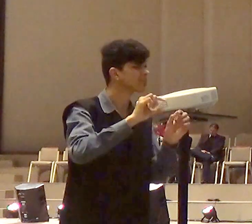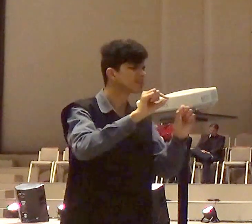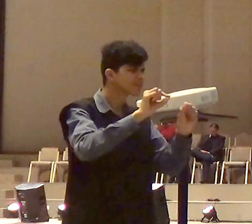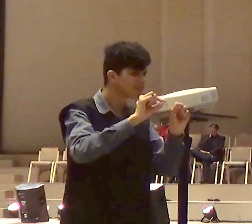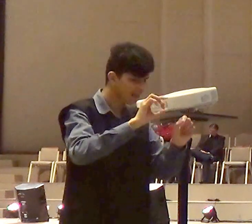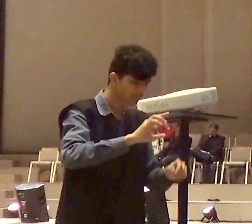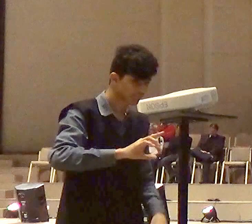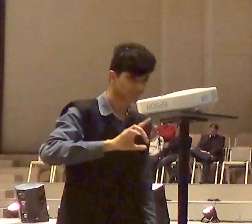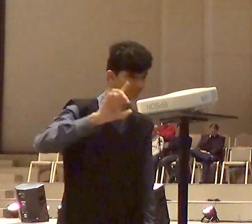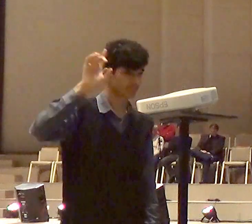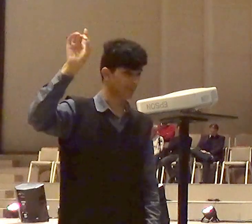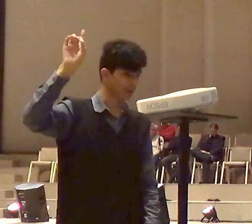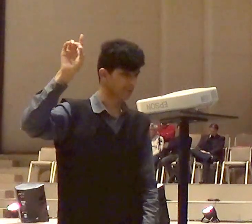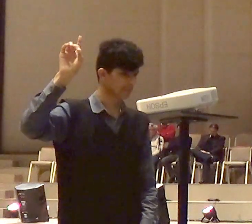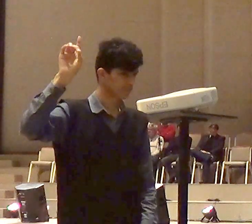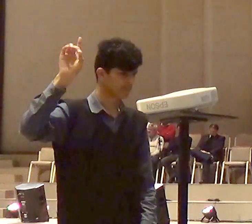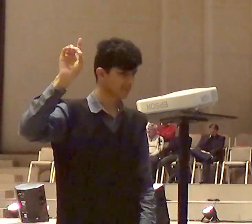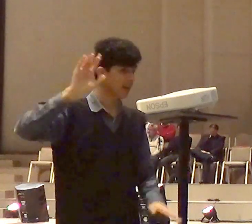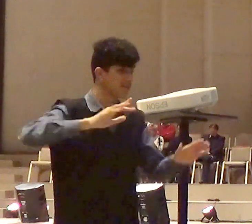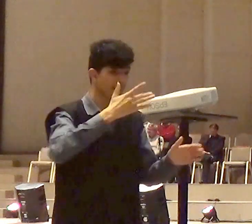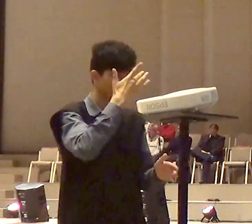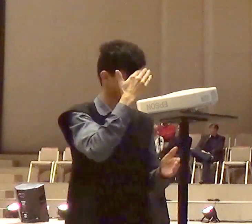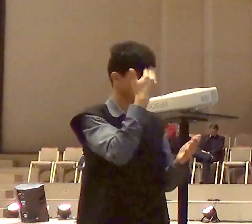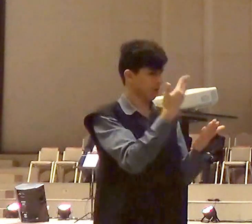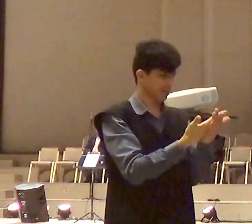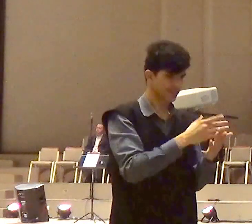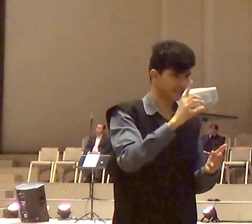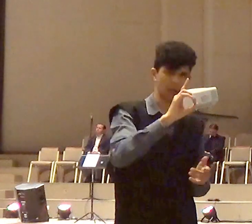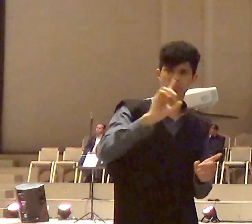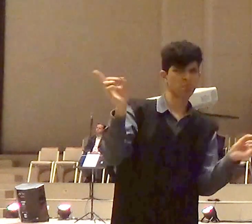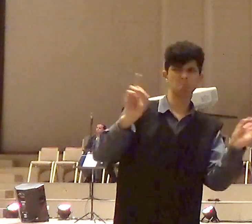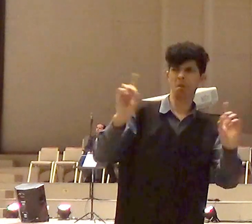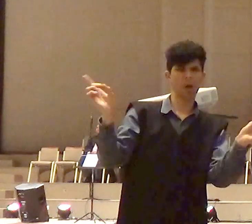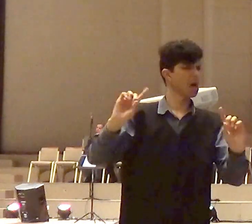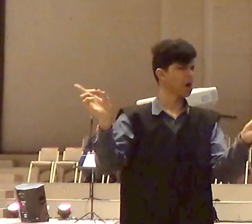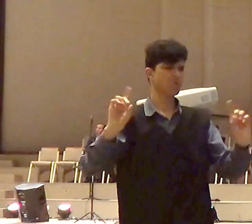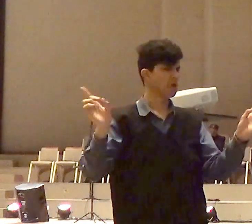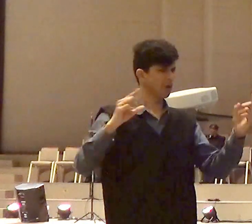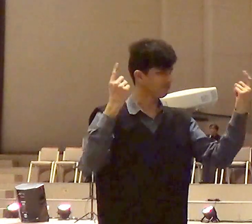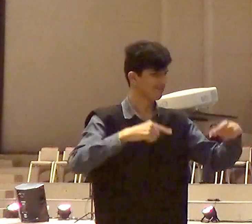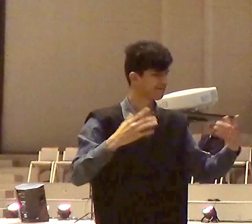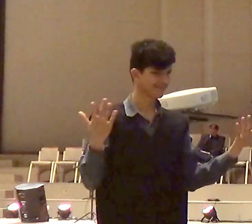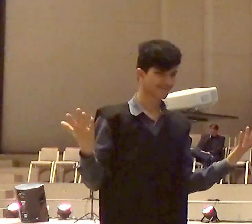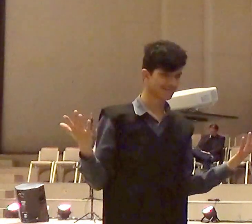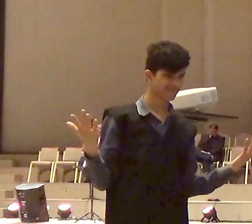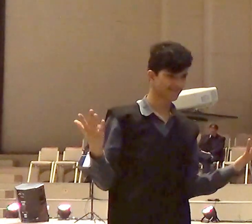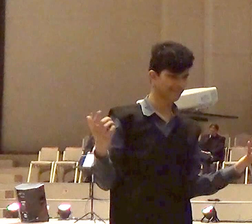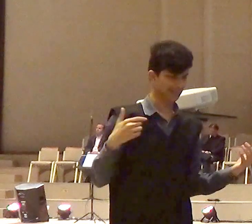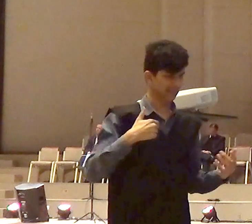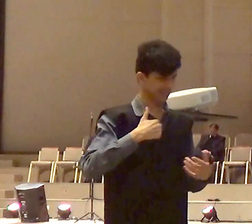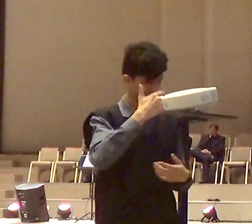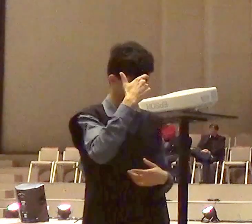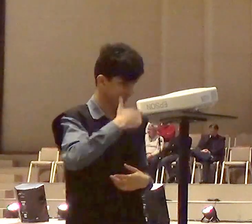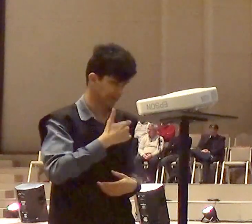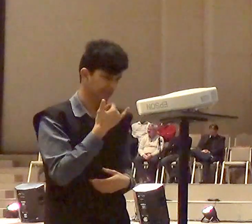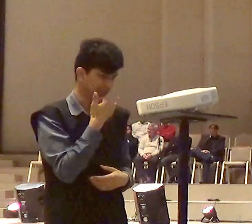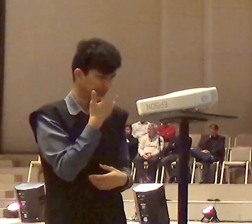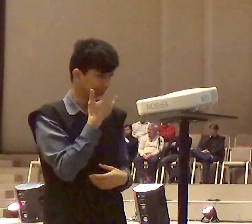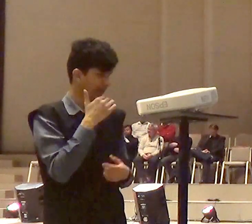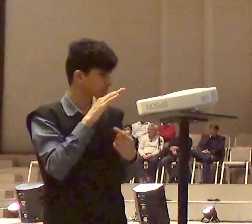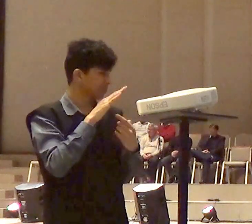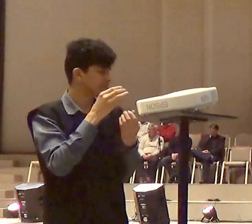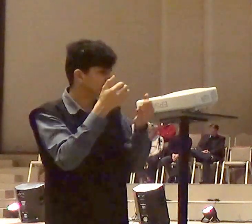a única verdade Deus pode revelar sua única verdade mas eu não sou produtor